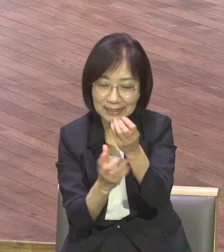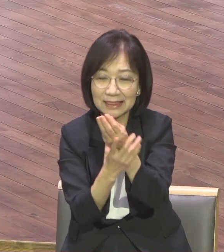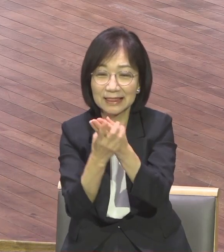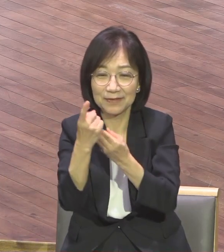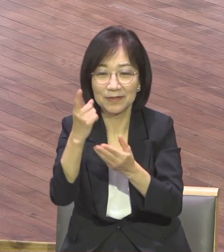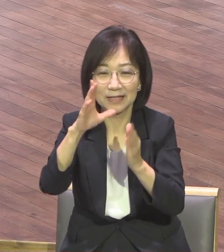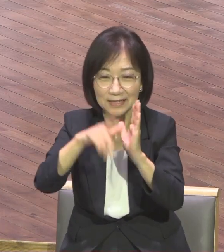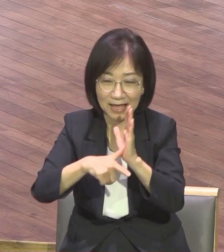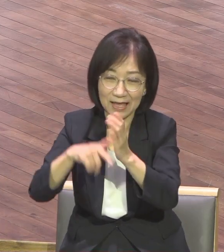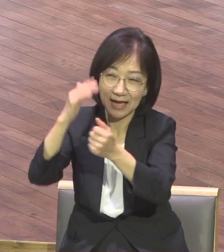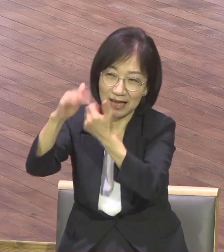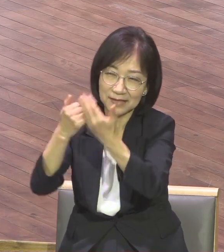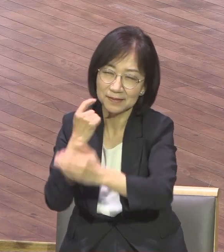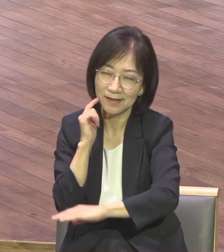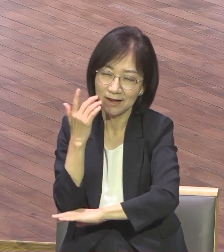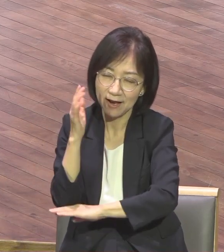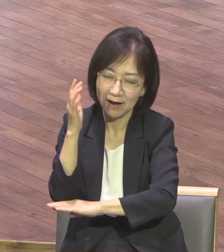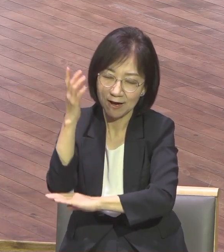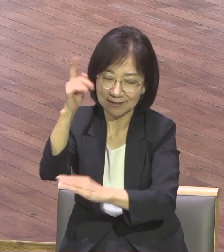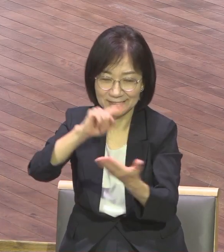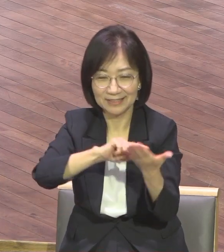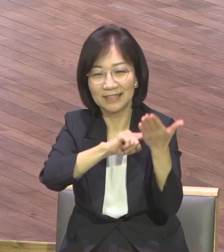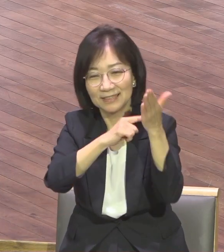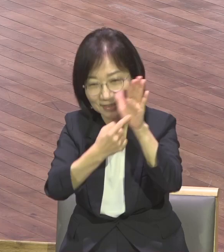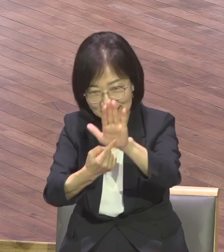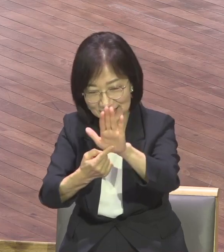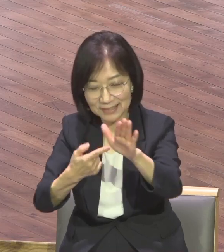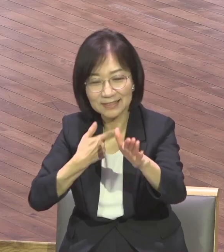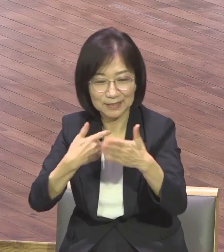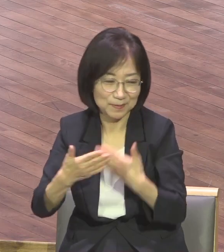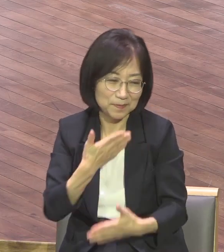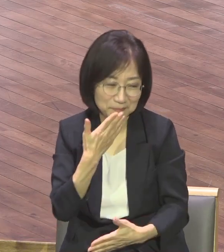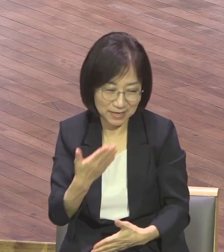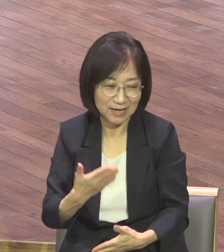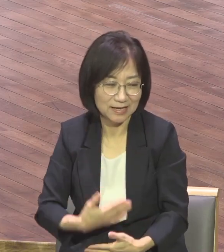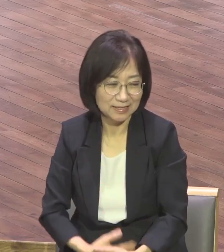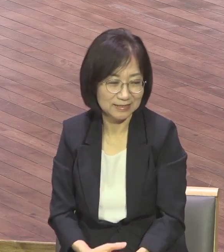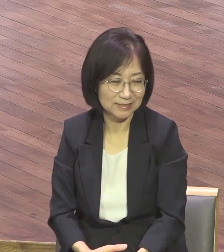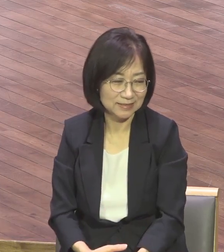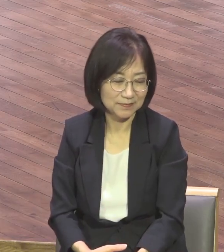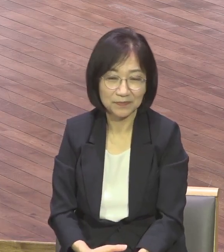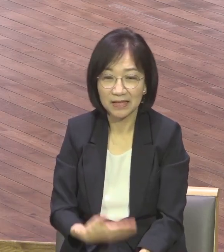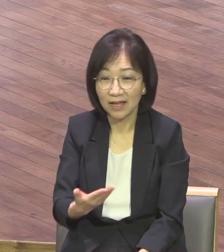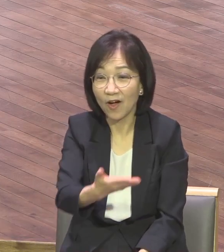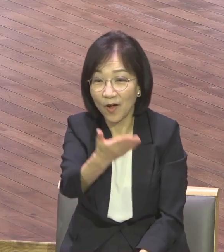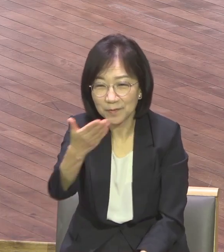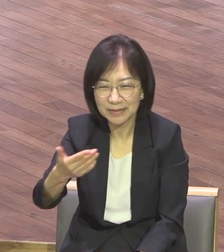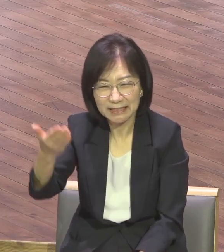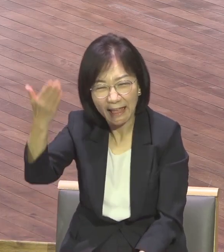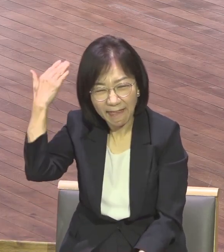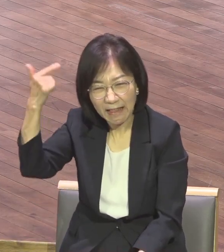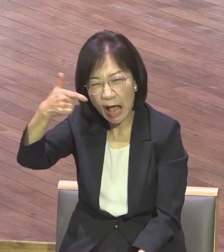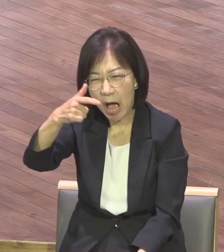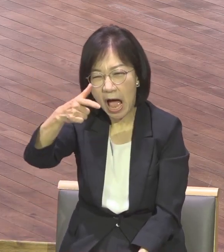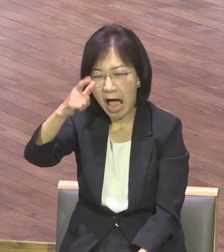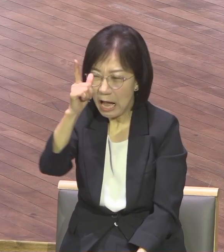거기에 상급이 다 들어있어요. 제발 여러분 옛틀에서 벗어나시